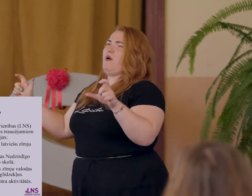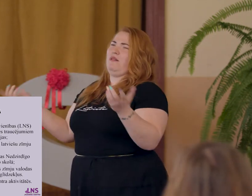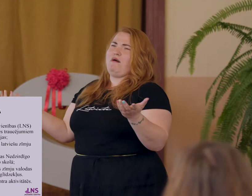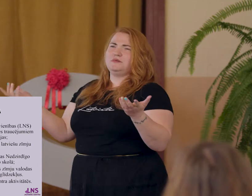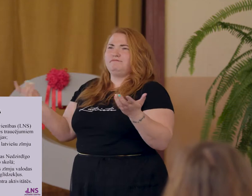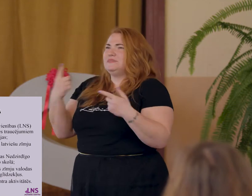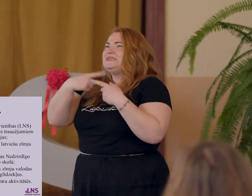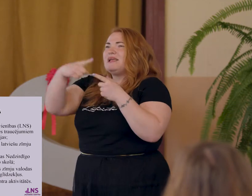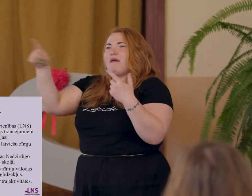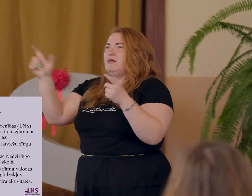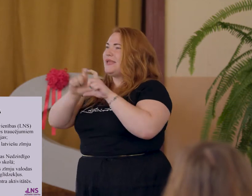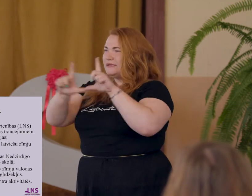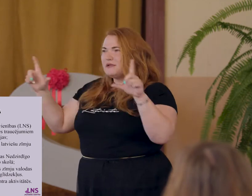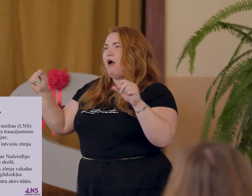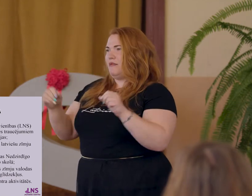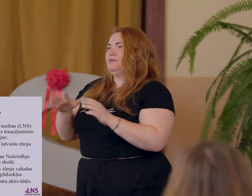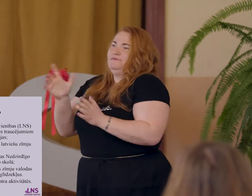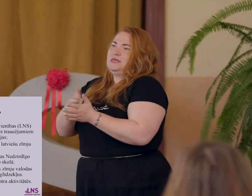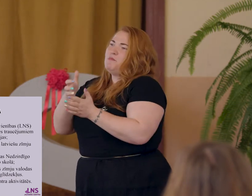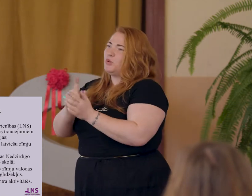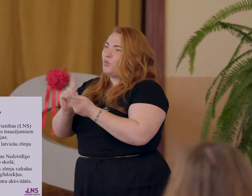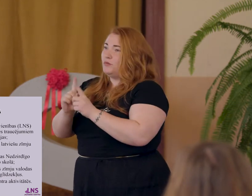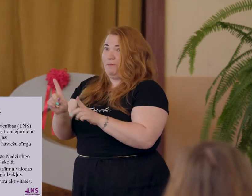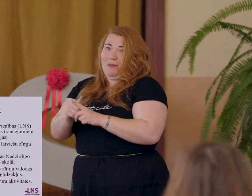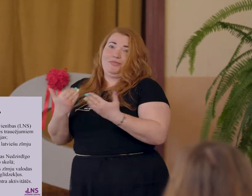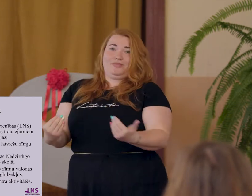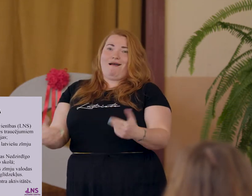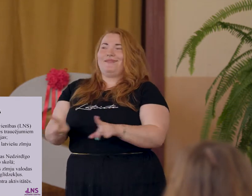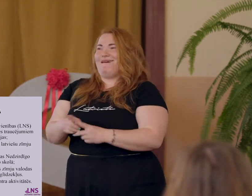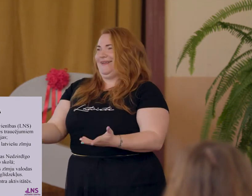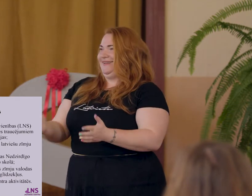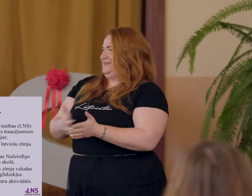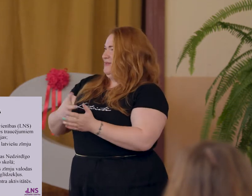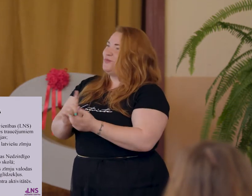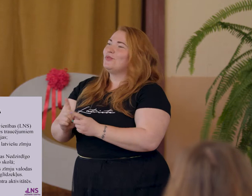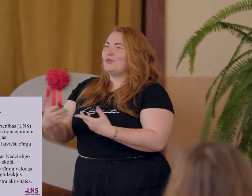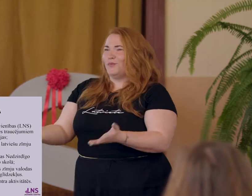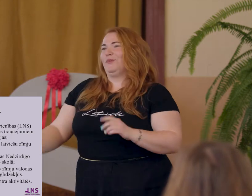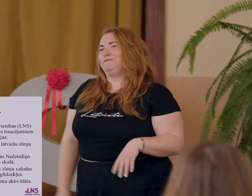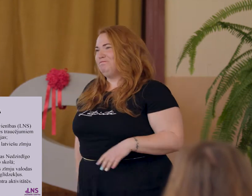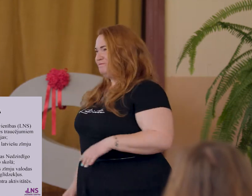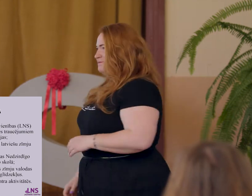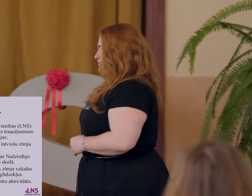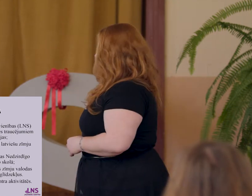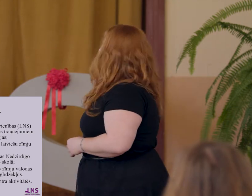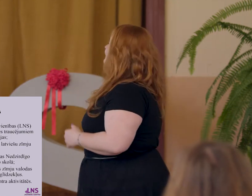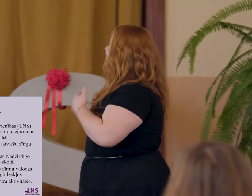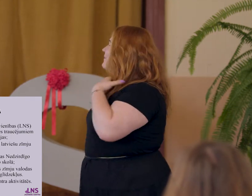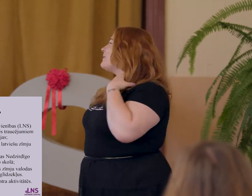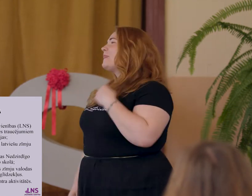izmantot skolās, augstskolās un arī citās iestādēs var izmantot zīmu valodas tulku, kā es šobrīd